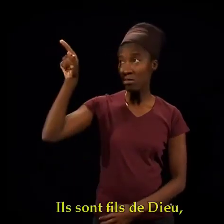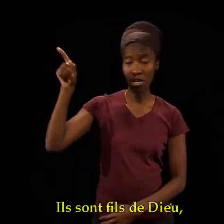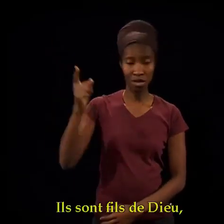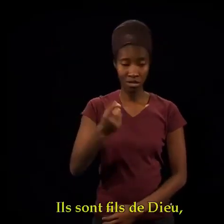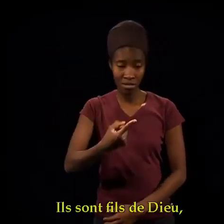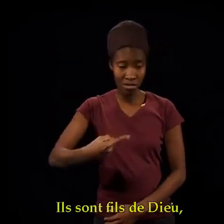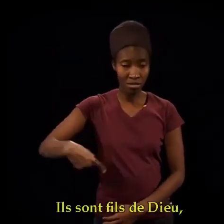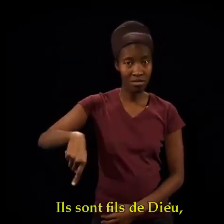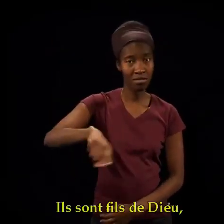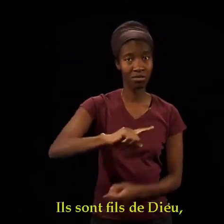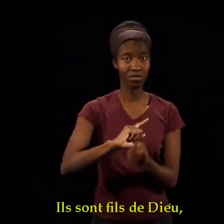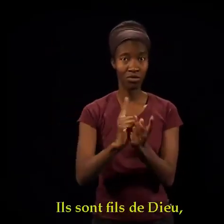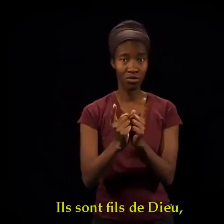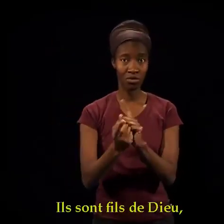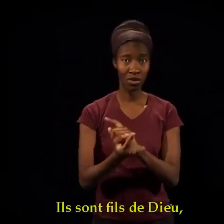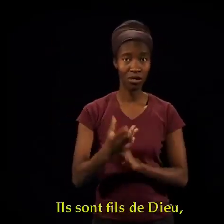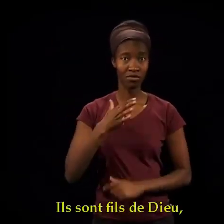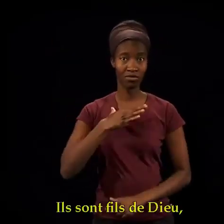Ils sont fils de Dieu.